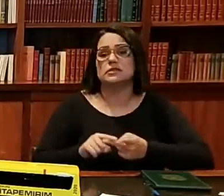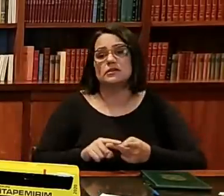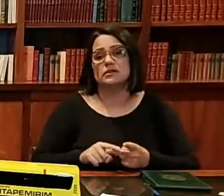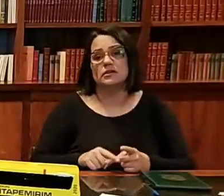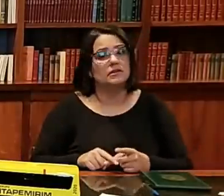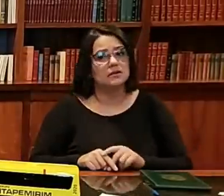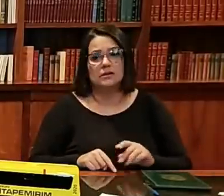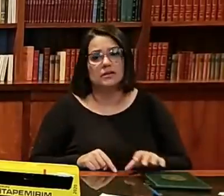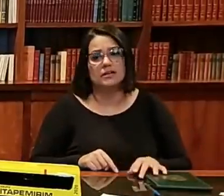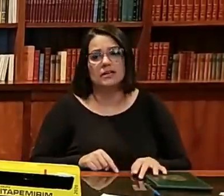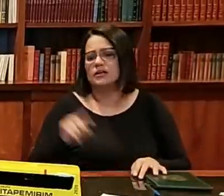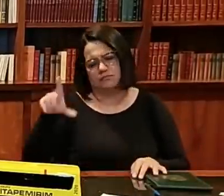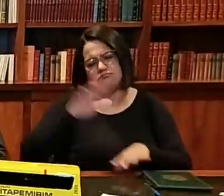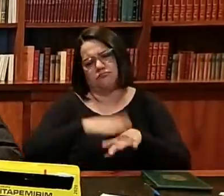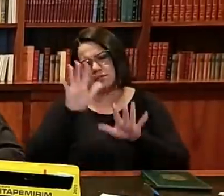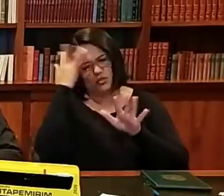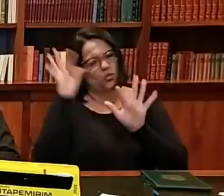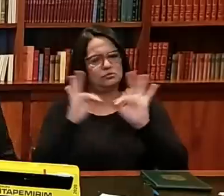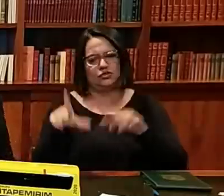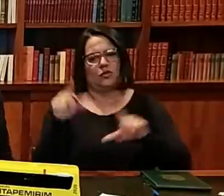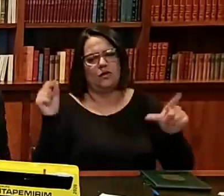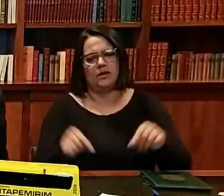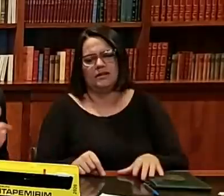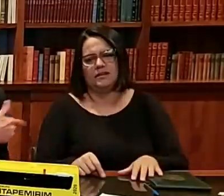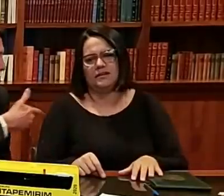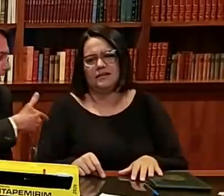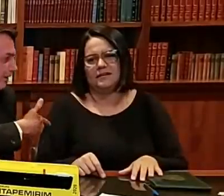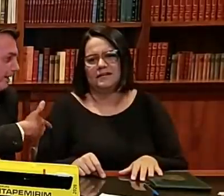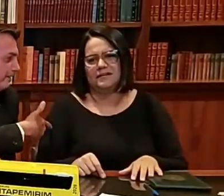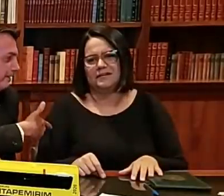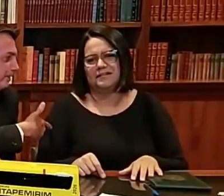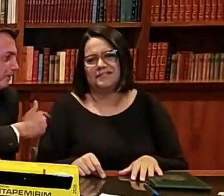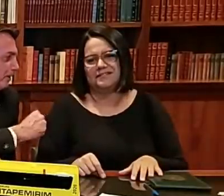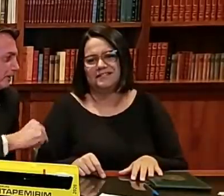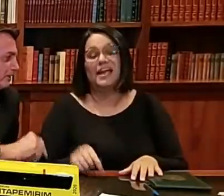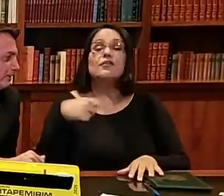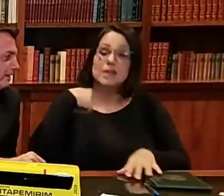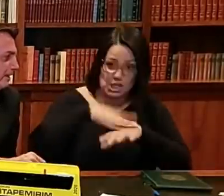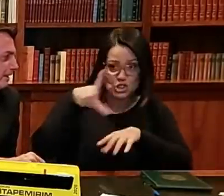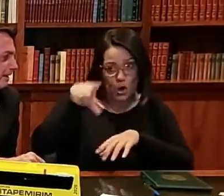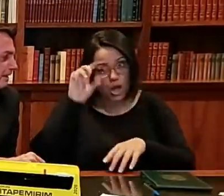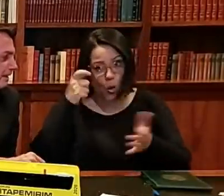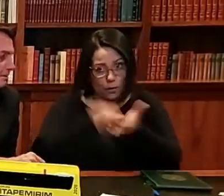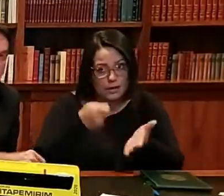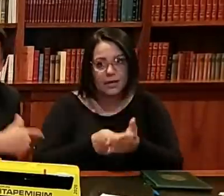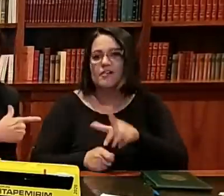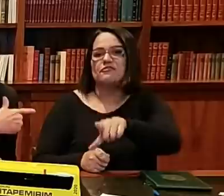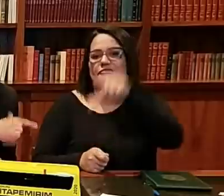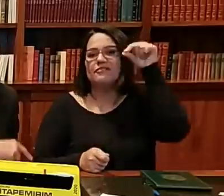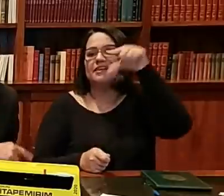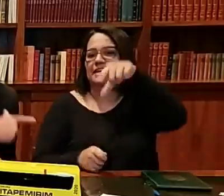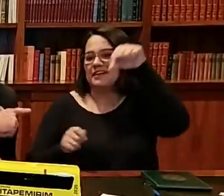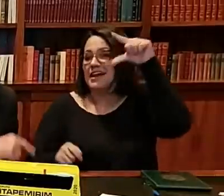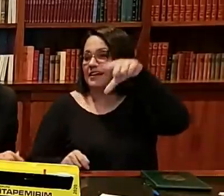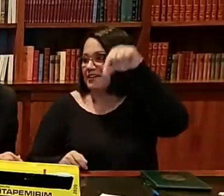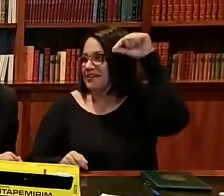eu falei ontem. Não, facultativo. Não. Facultativo. É. Tá. E você, vacina obrigatória ou facultativa? O que ela falou aí?